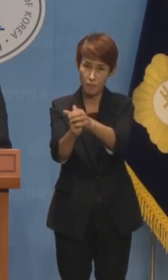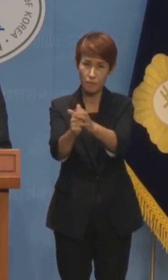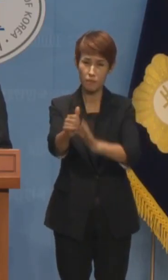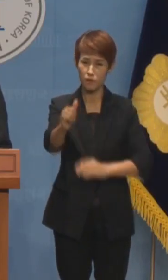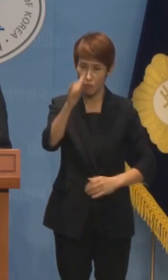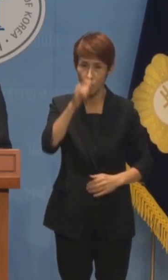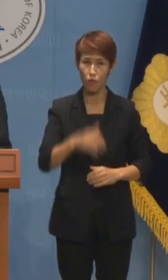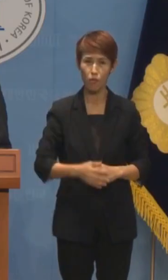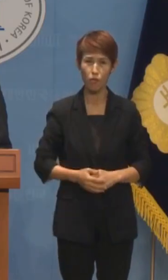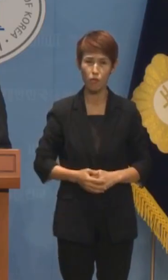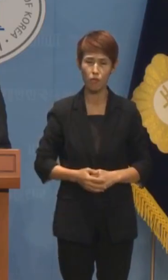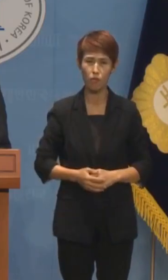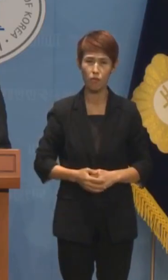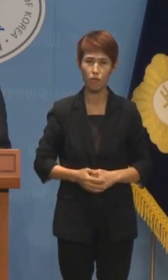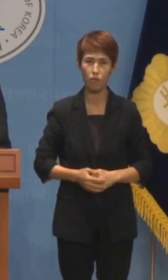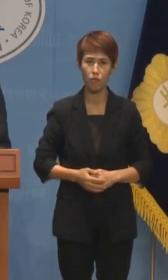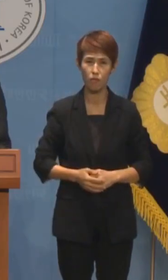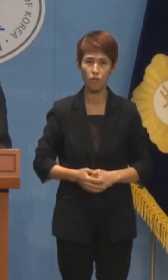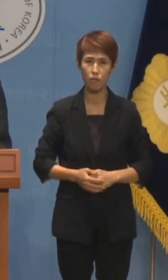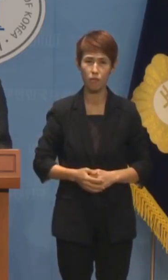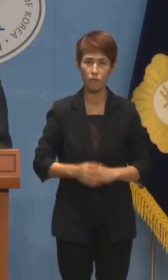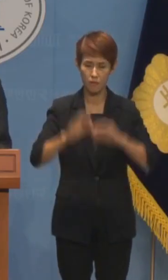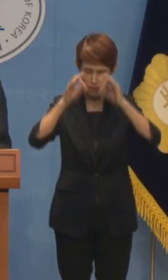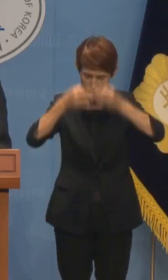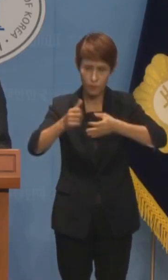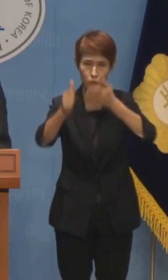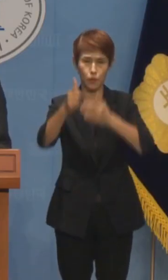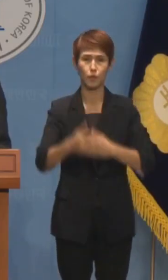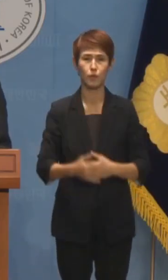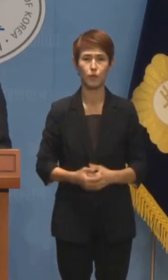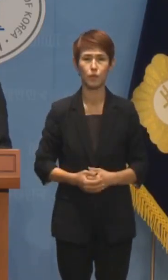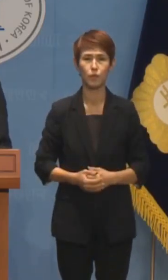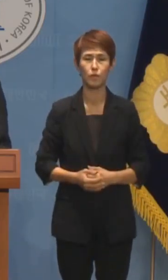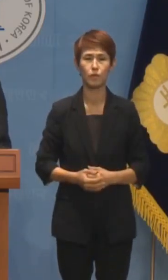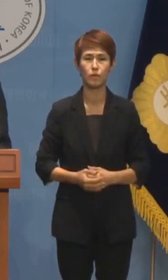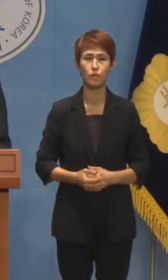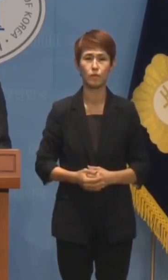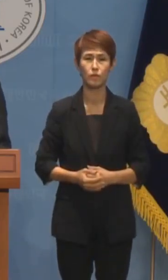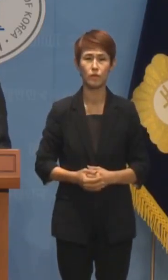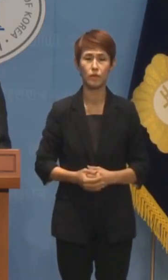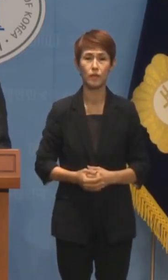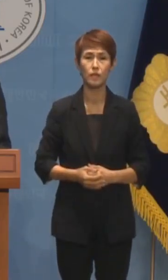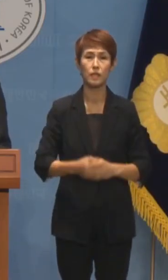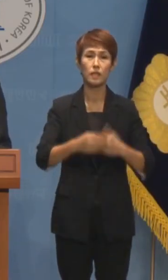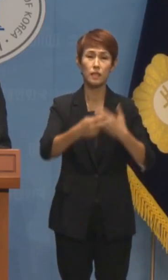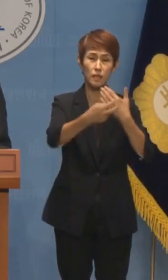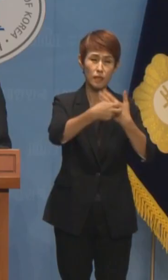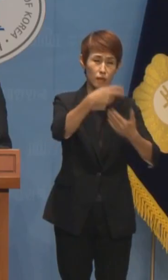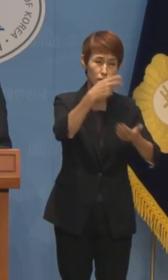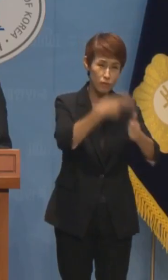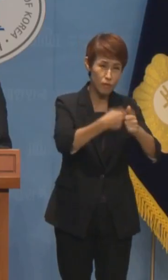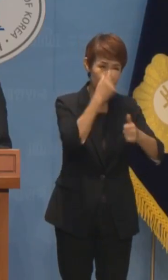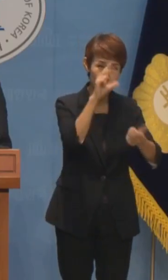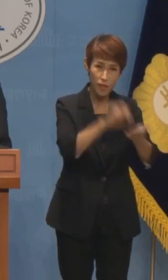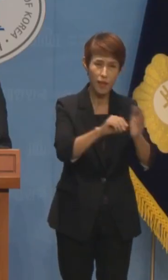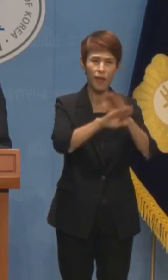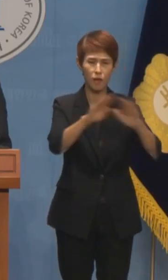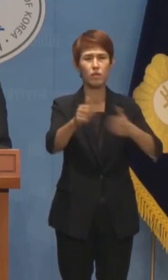분명히 자각하고 이제라도 전향적인 자세로 의료대란 해소에